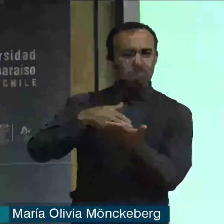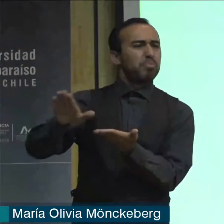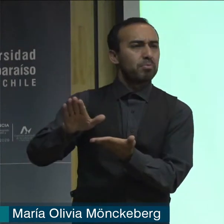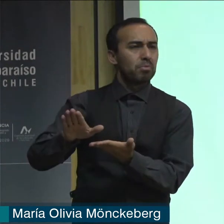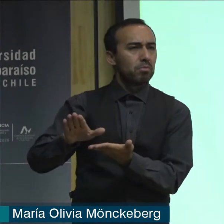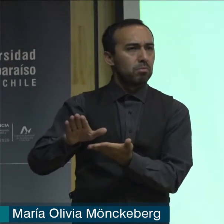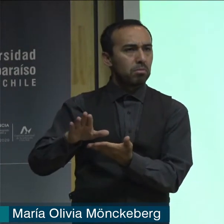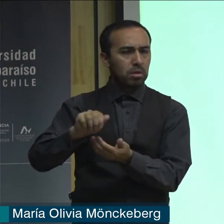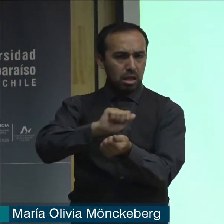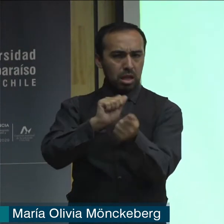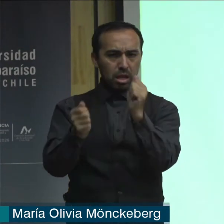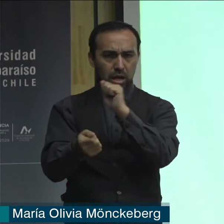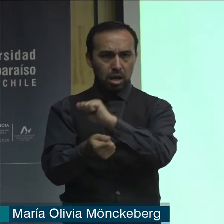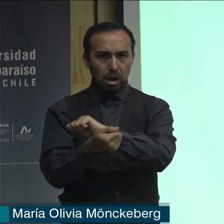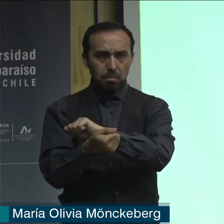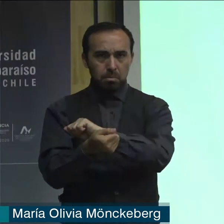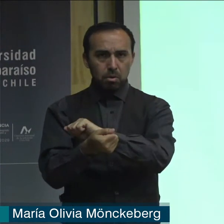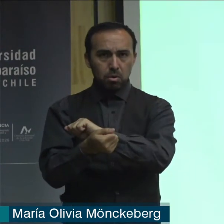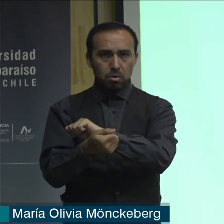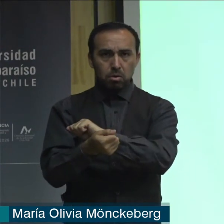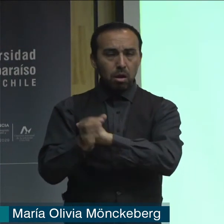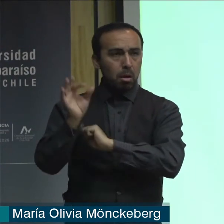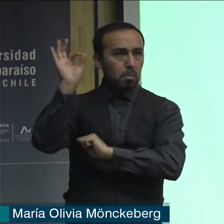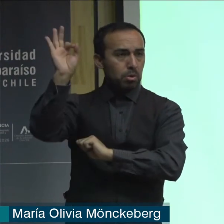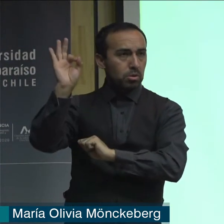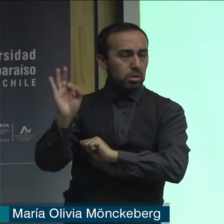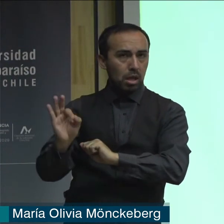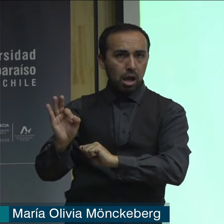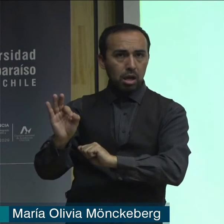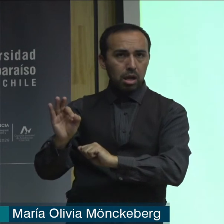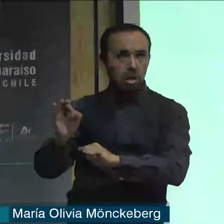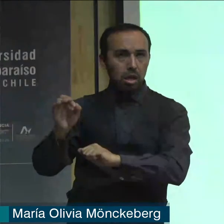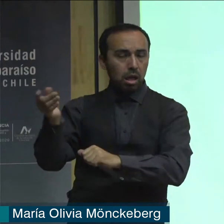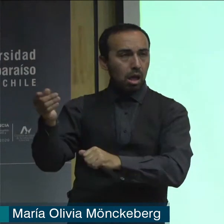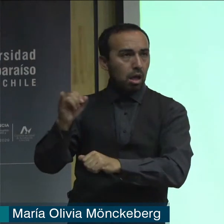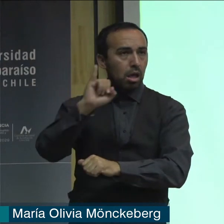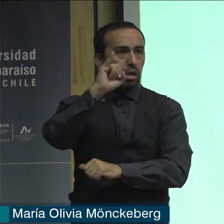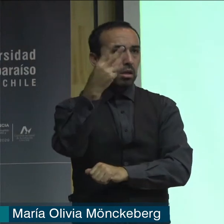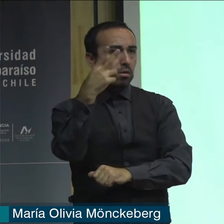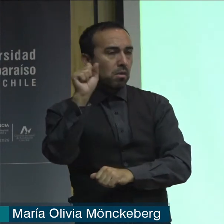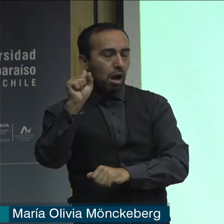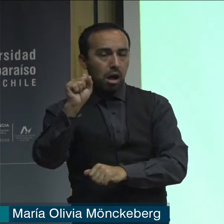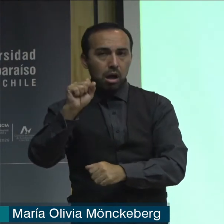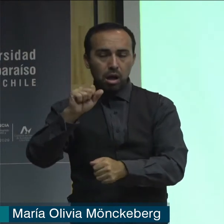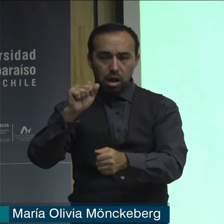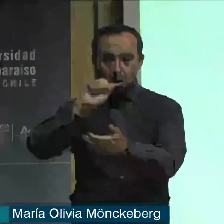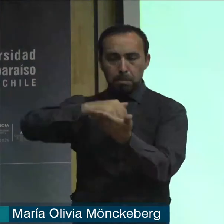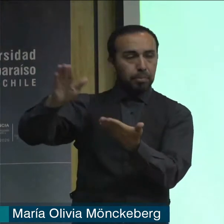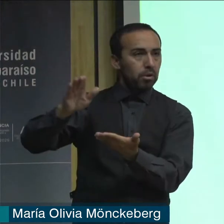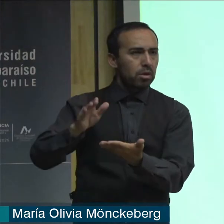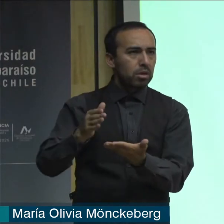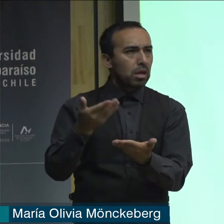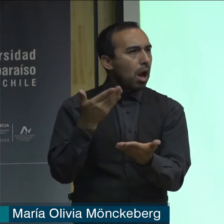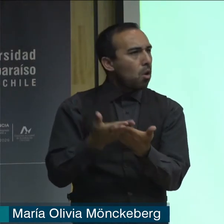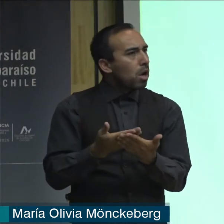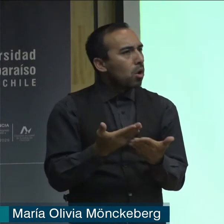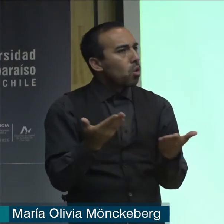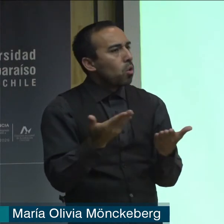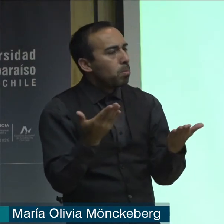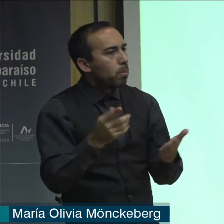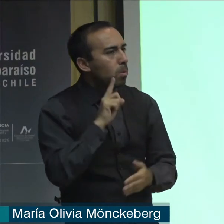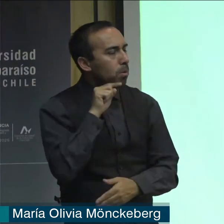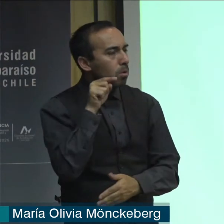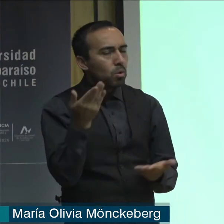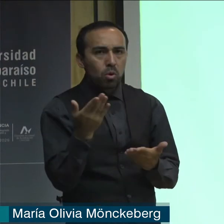desde donde se sacan los recursos para poder hacer frente a eso que en